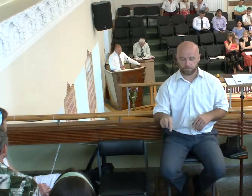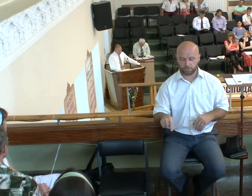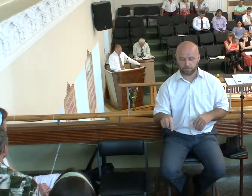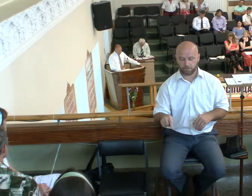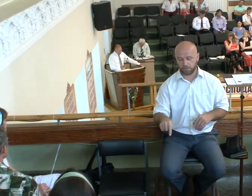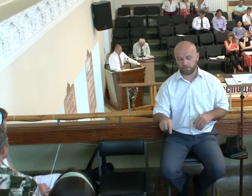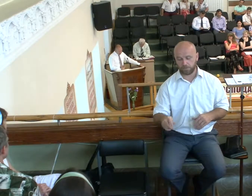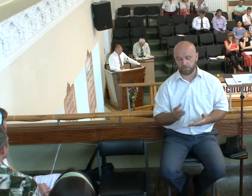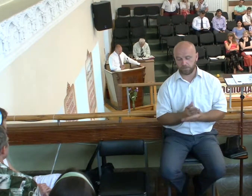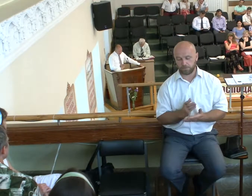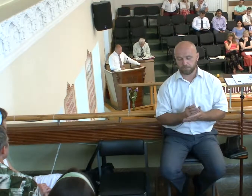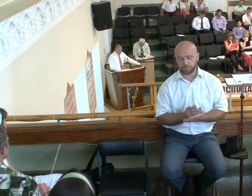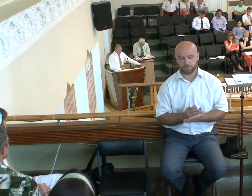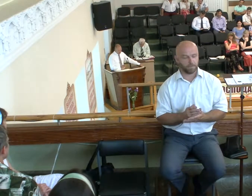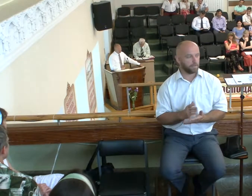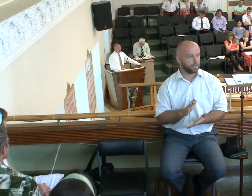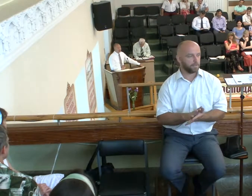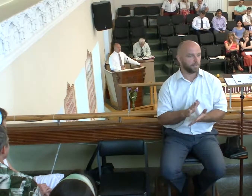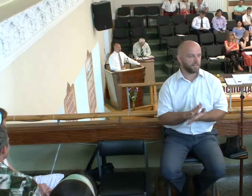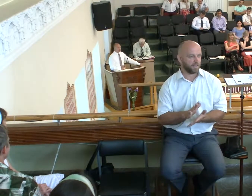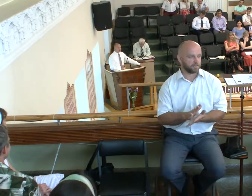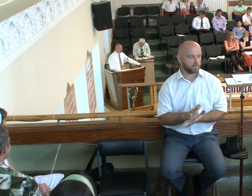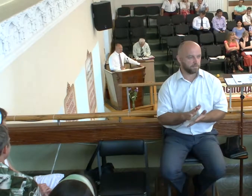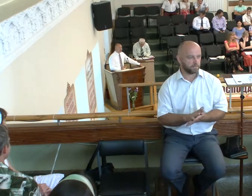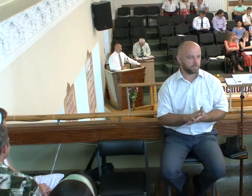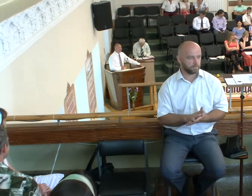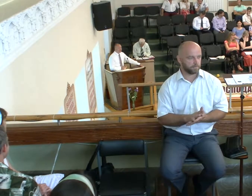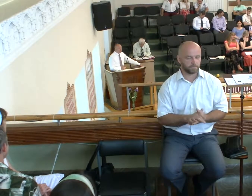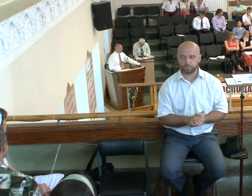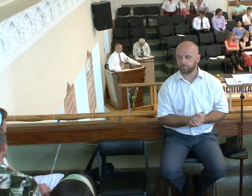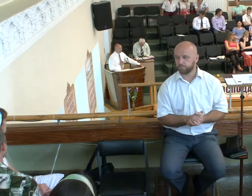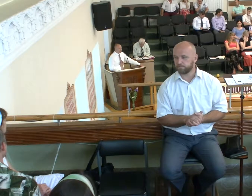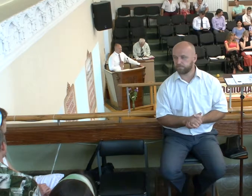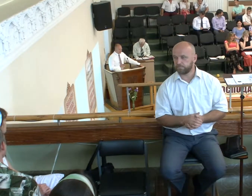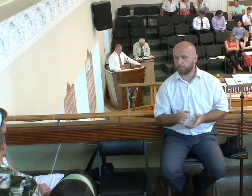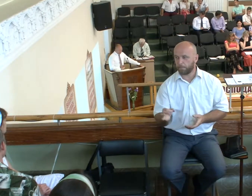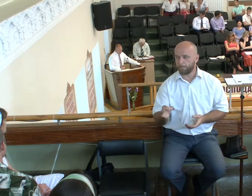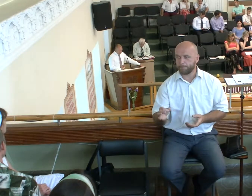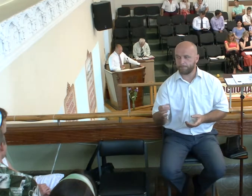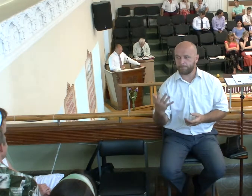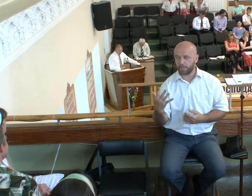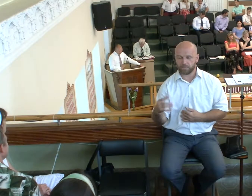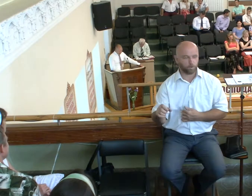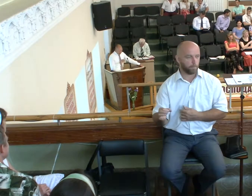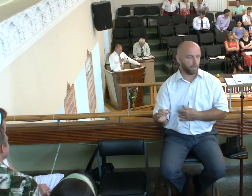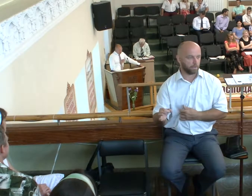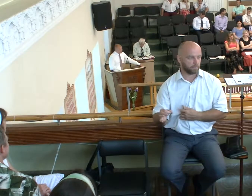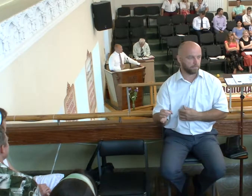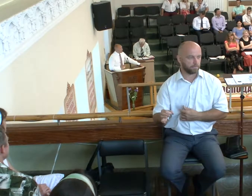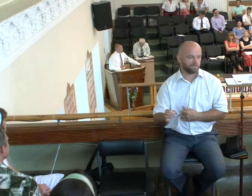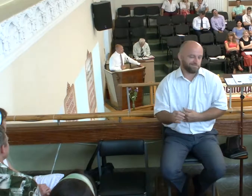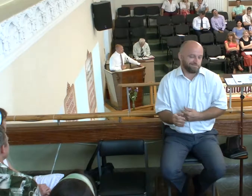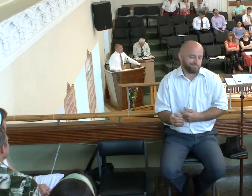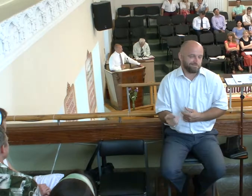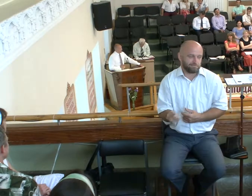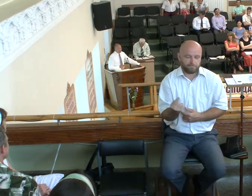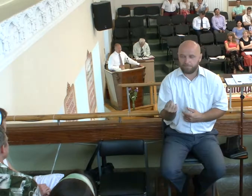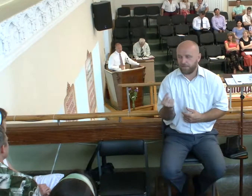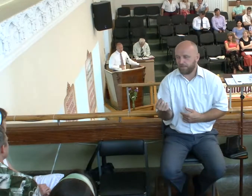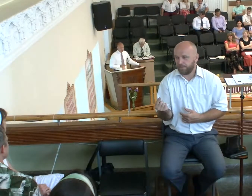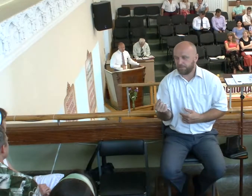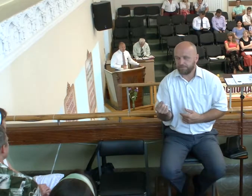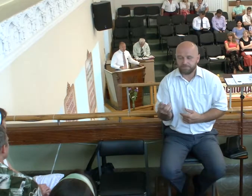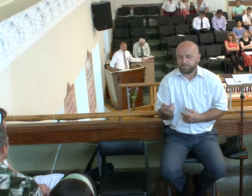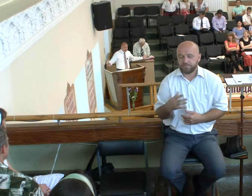бактерии. Большие бородатые бактерии, чужие, не мои. У нас у всех проблемы со